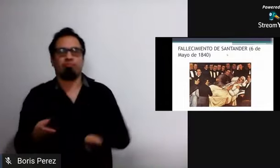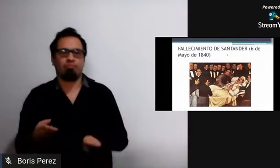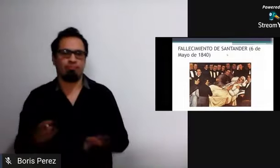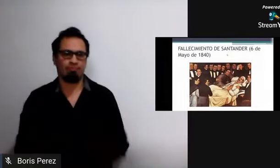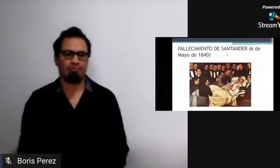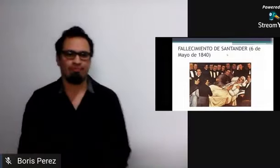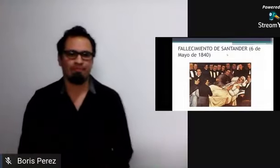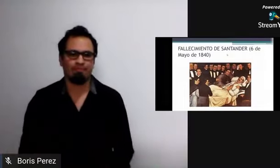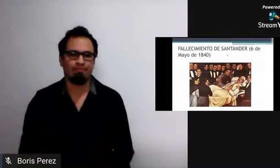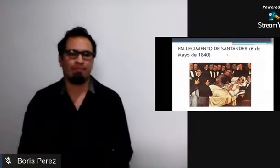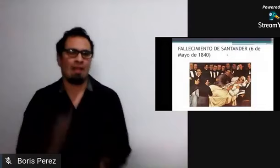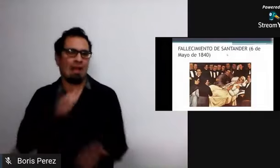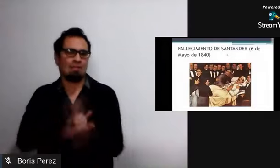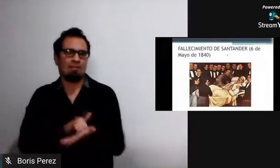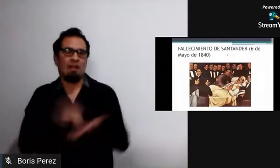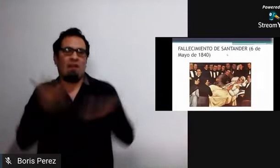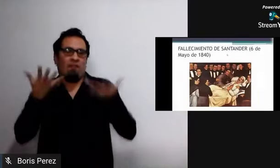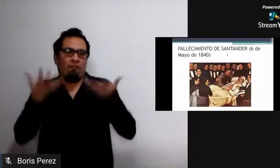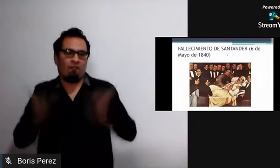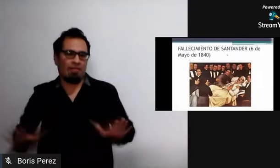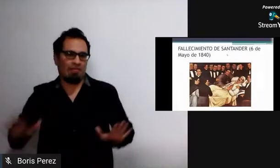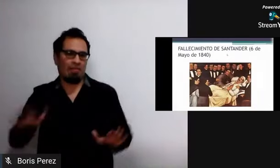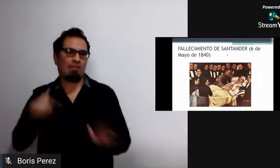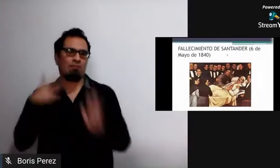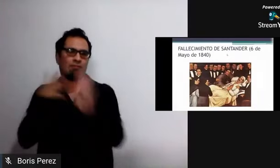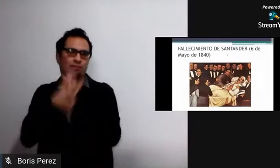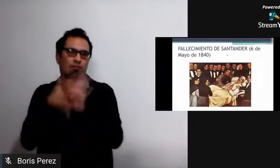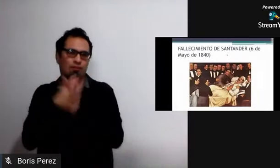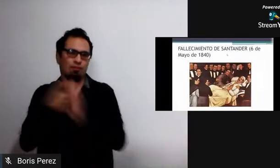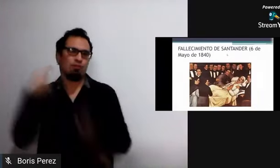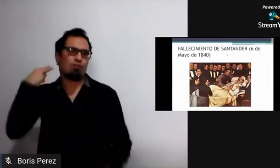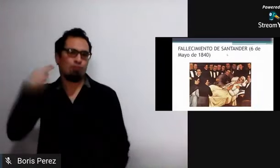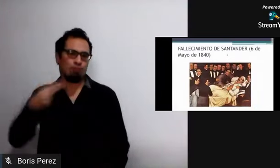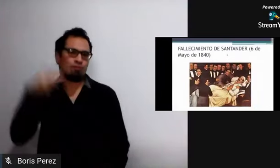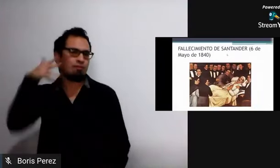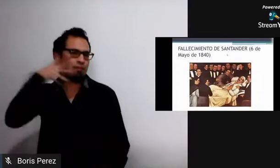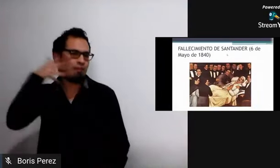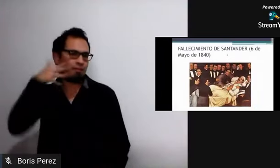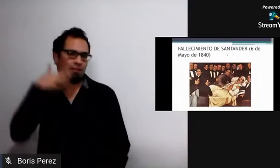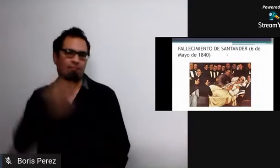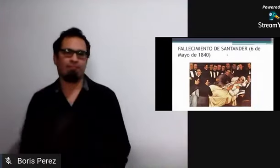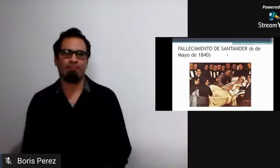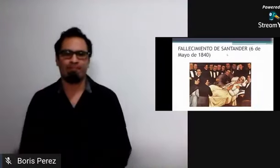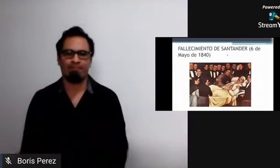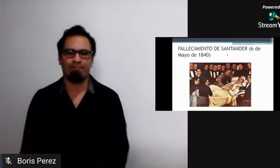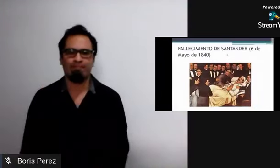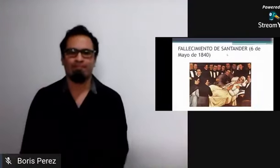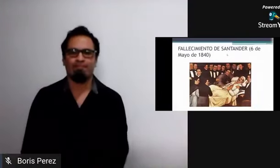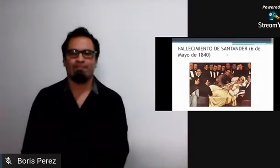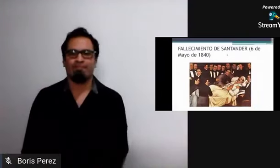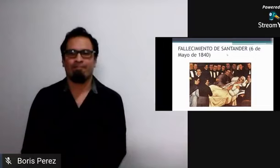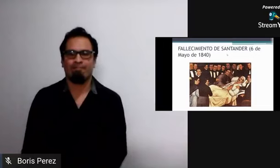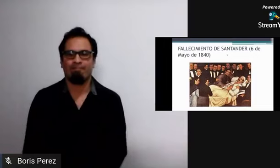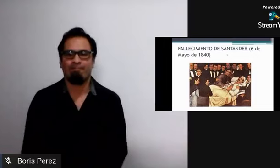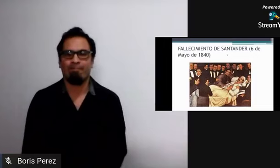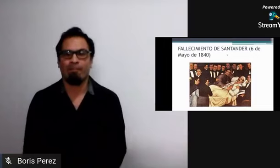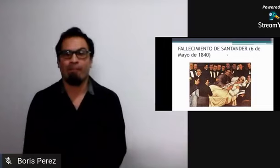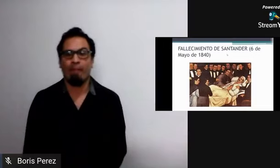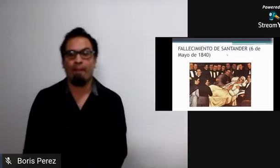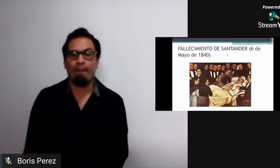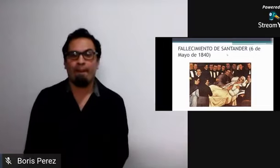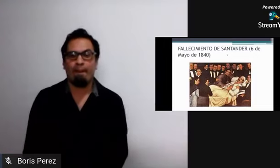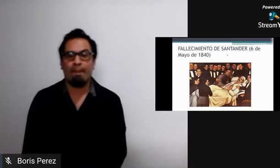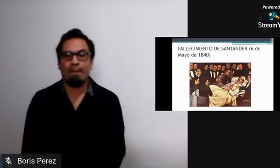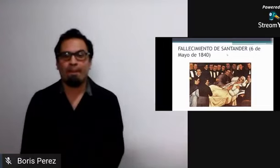lo retrataban a través de pinturas. Eso fue en 1840. Entonces, esa es la información que quería compartir con ustedes acerca de